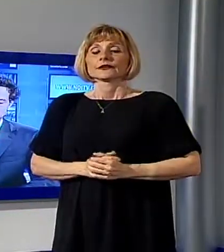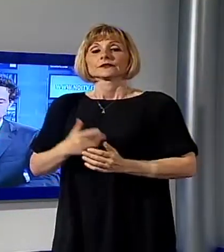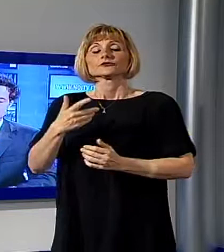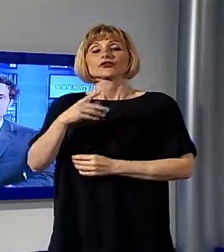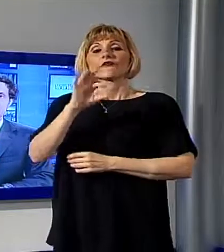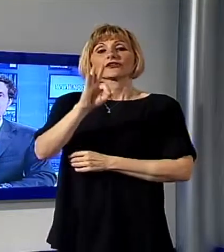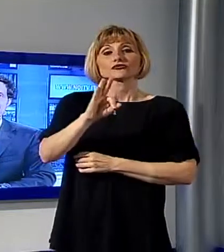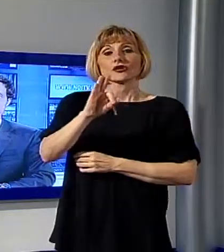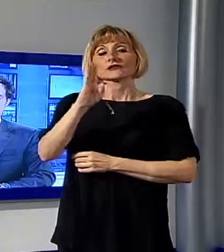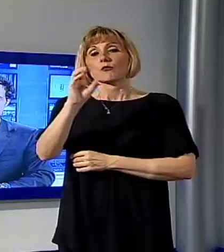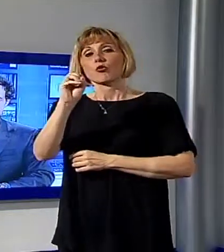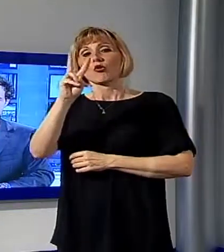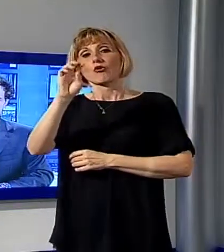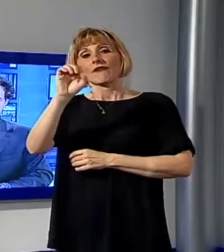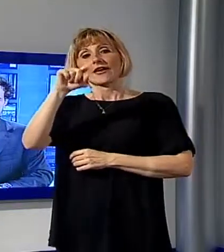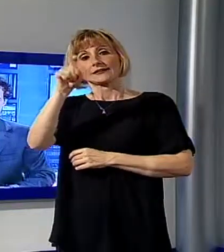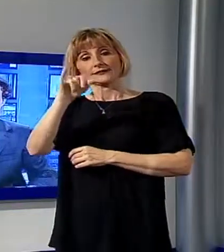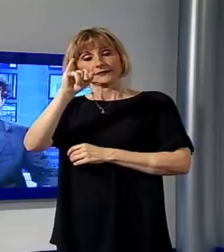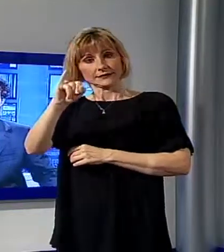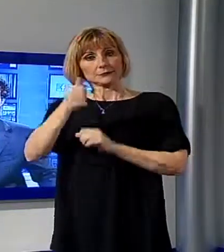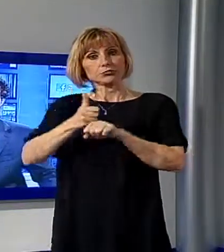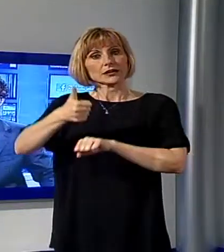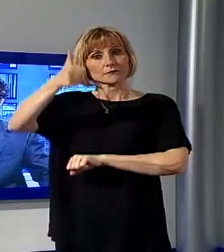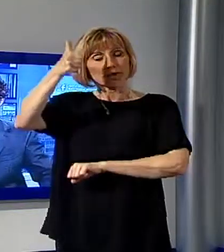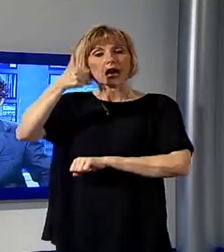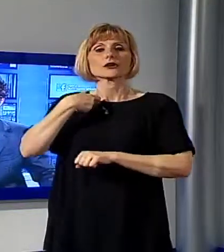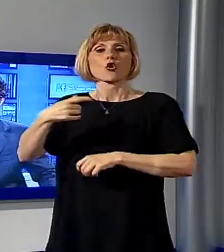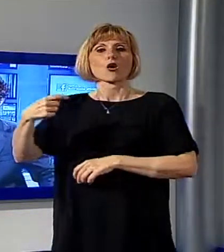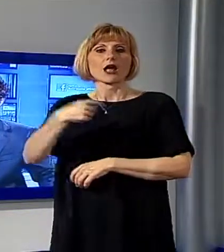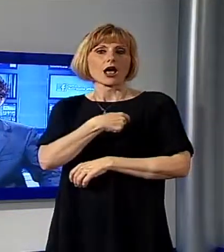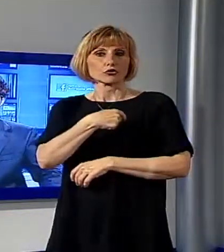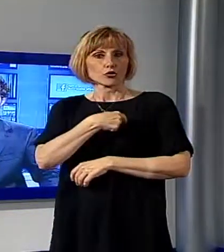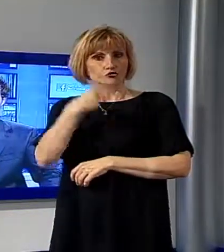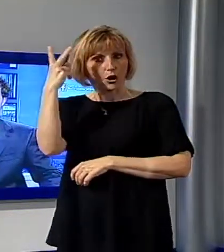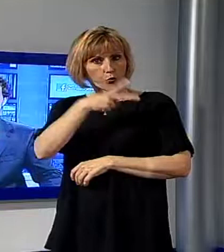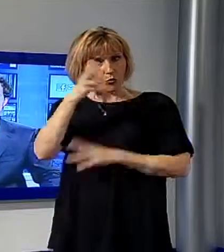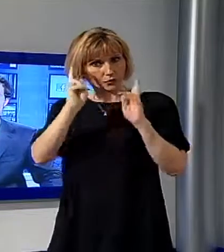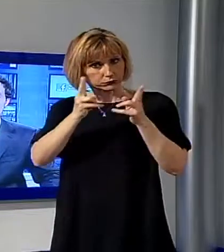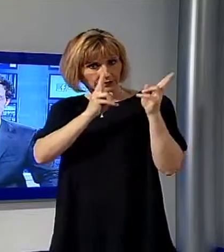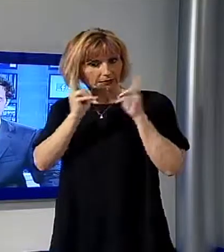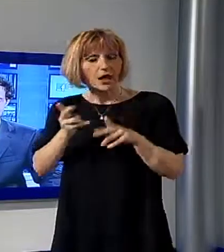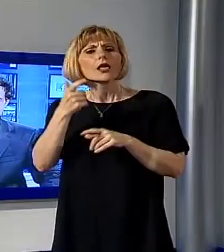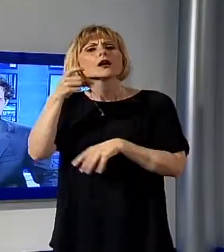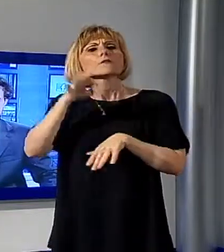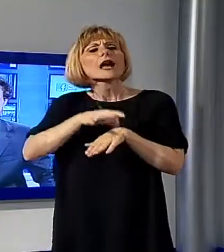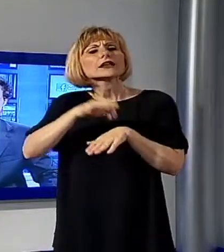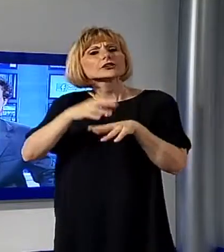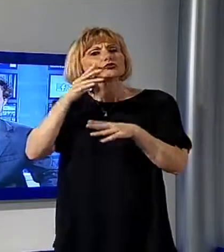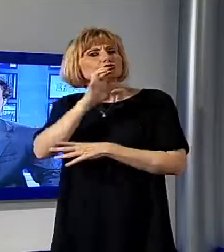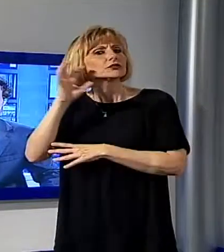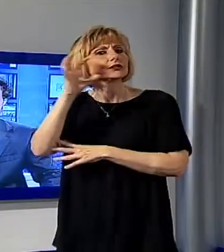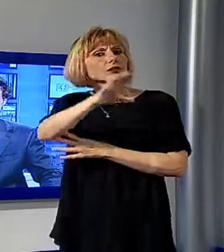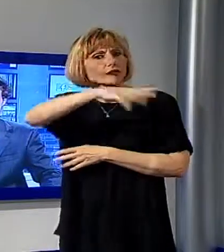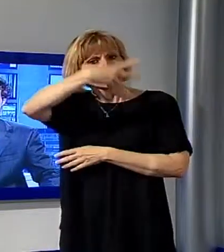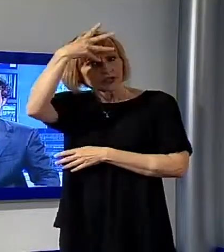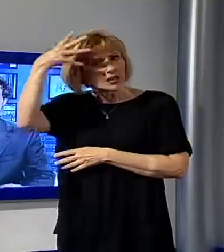Francesco Bovenzi, primario del reparto di cardiologia a Lucca, tra i nomi dei medici indagati dalla Procura di Firenze e dalla